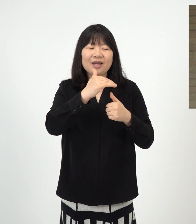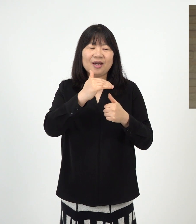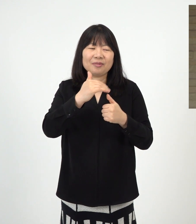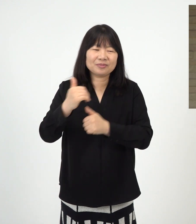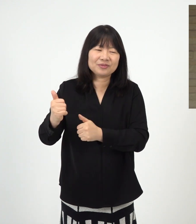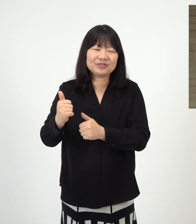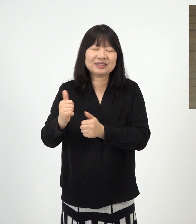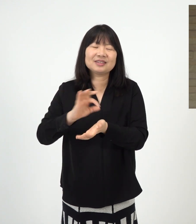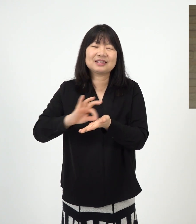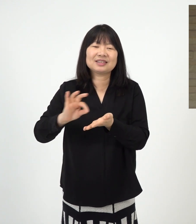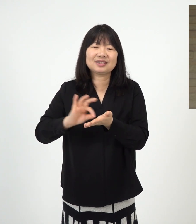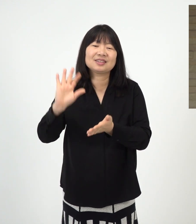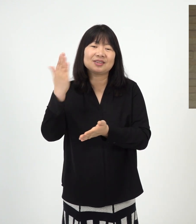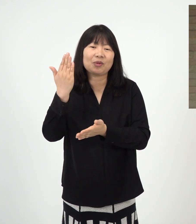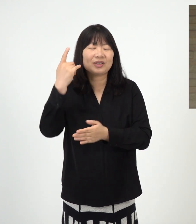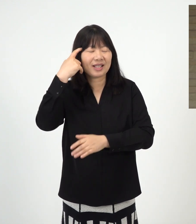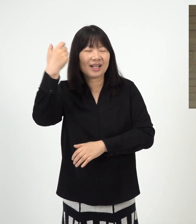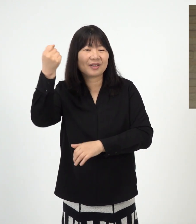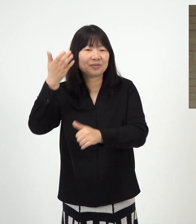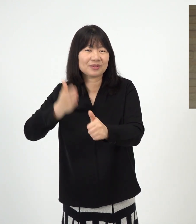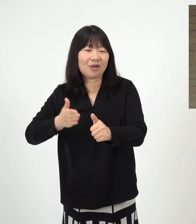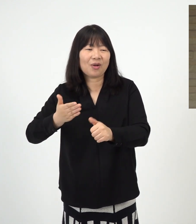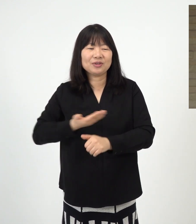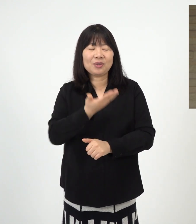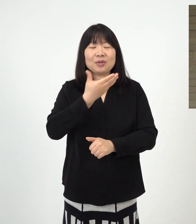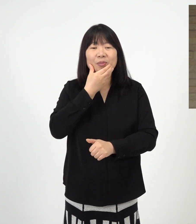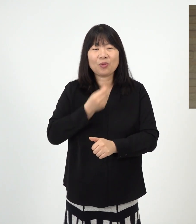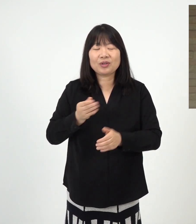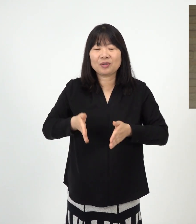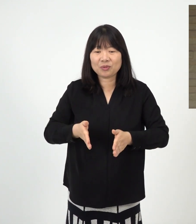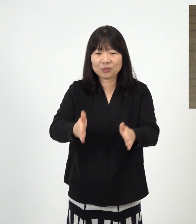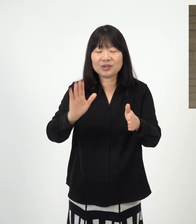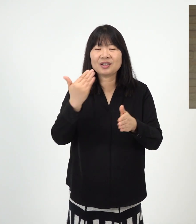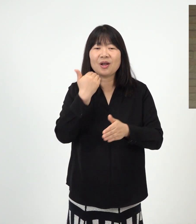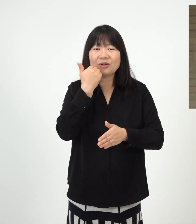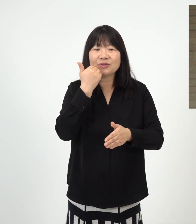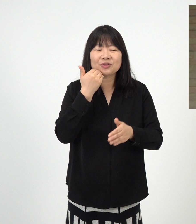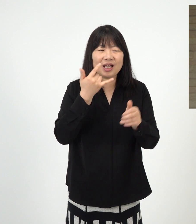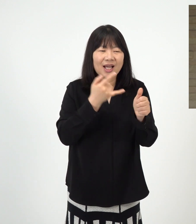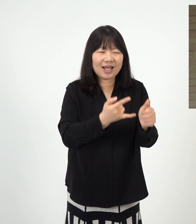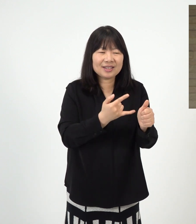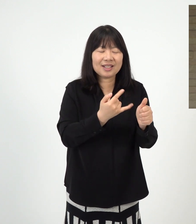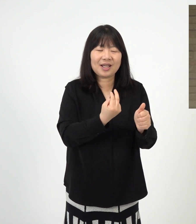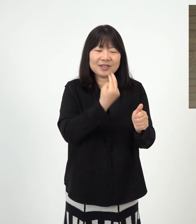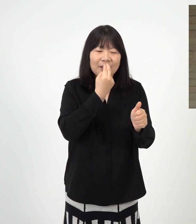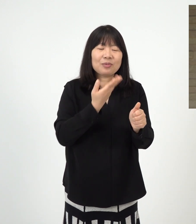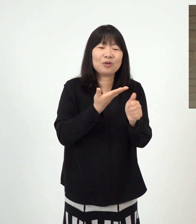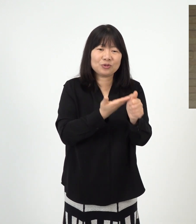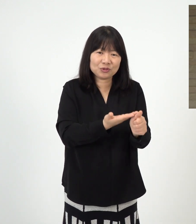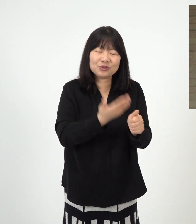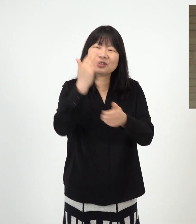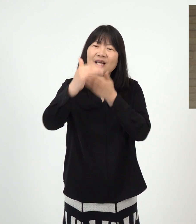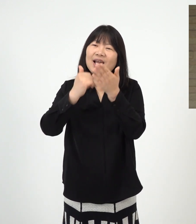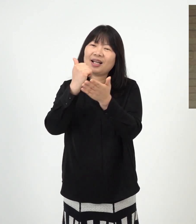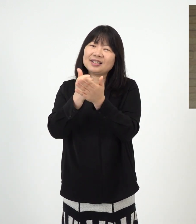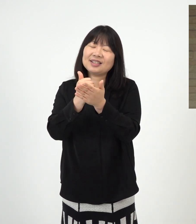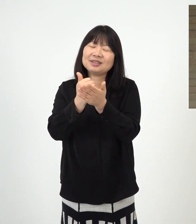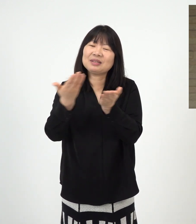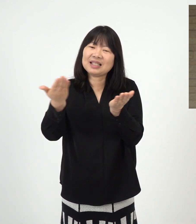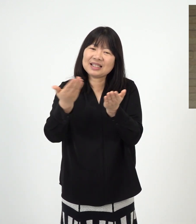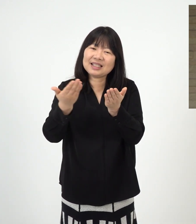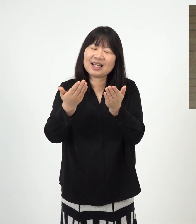거예요. 여러분들이 복의 통로가 되어서 그 누군가를 살리는 하나님의 수단이 된 겁니다.